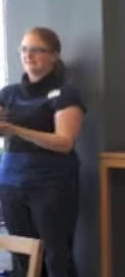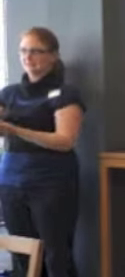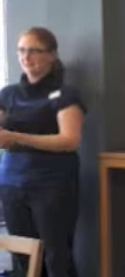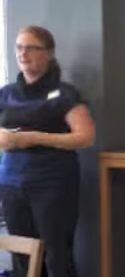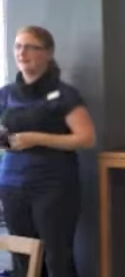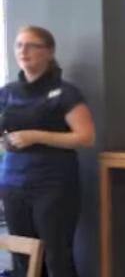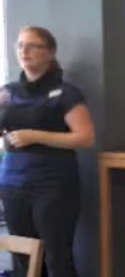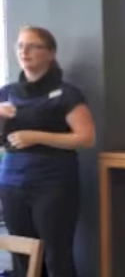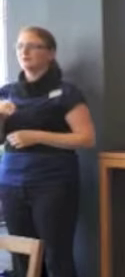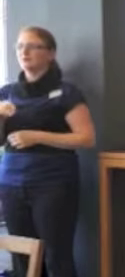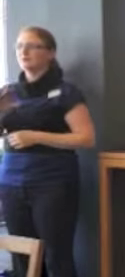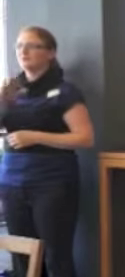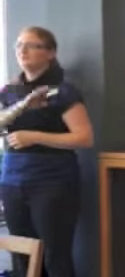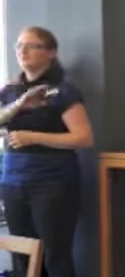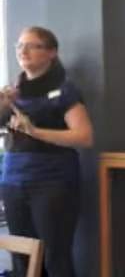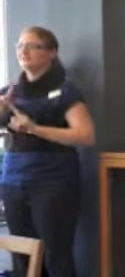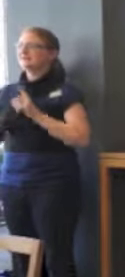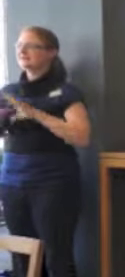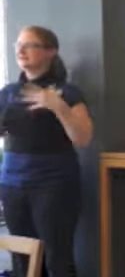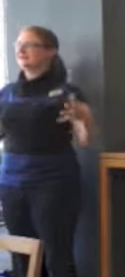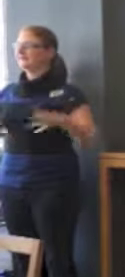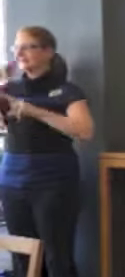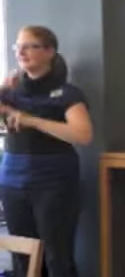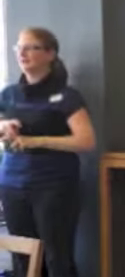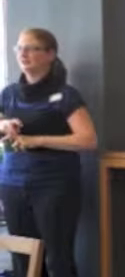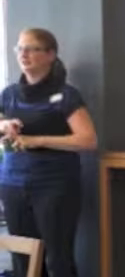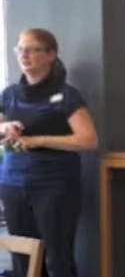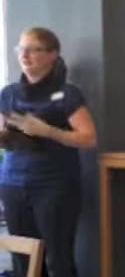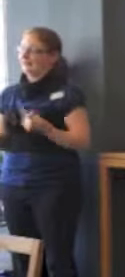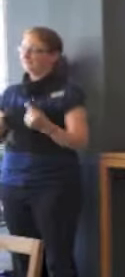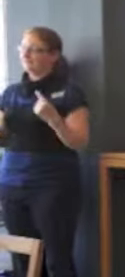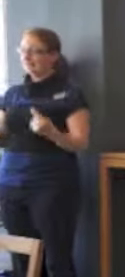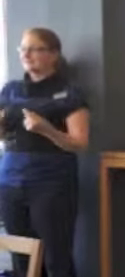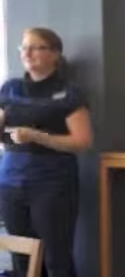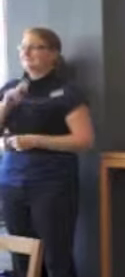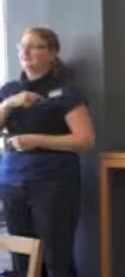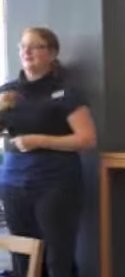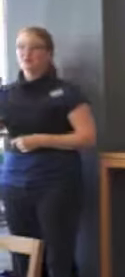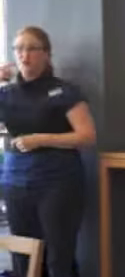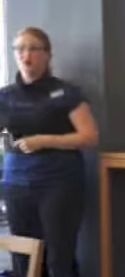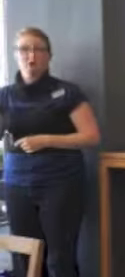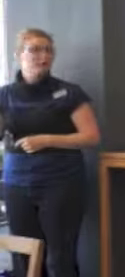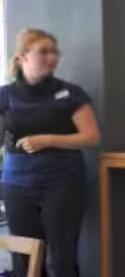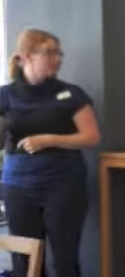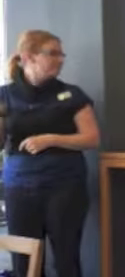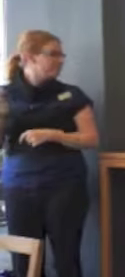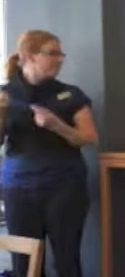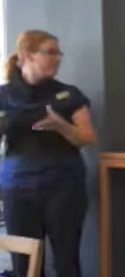ju tillväxtanalys, har ju tittat, det här är ju ett fantastiskt exempel som vi hör, och det här